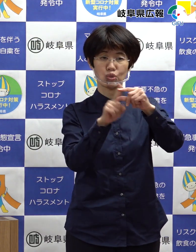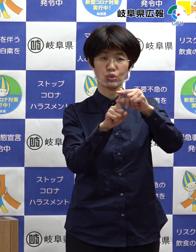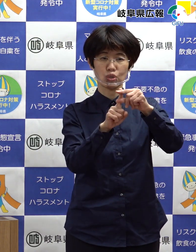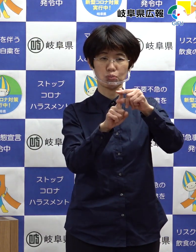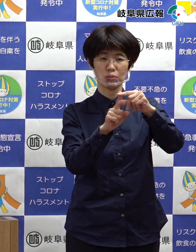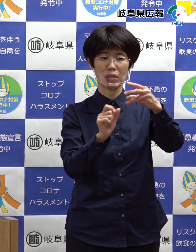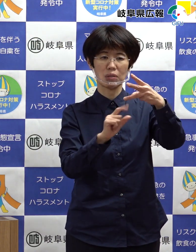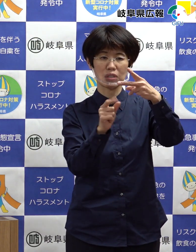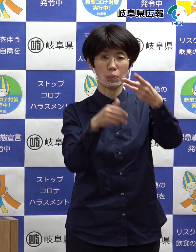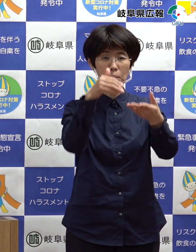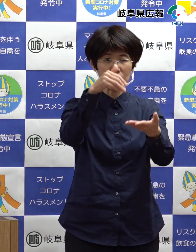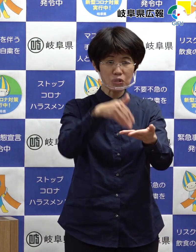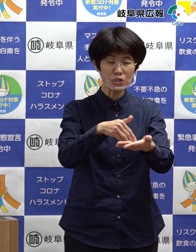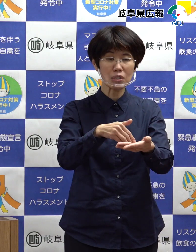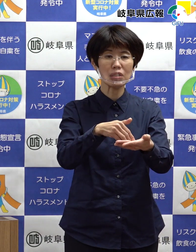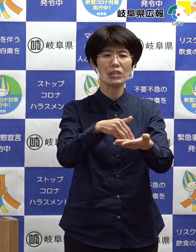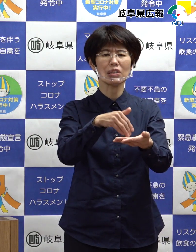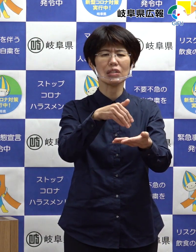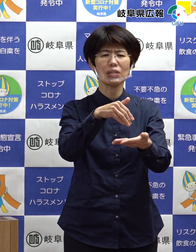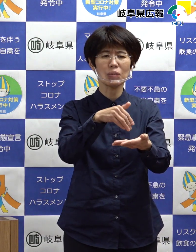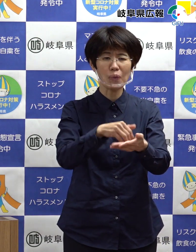ても末には再開、